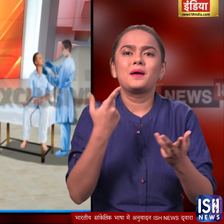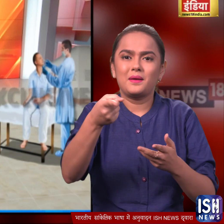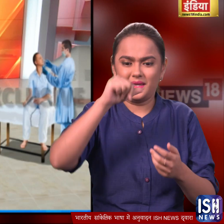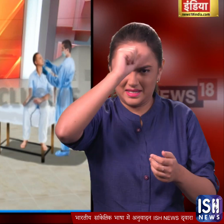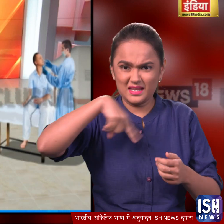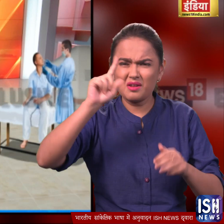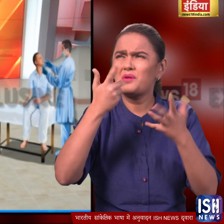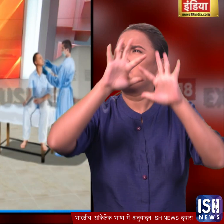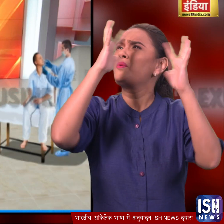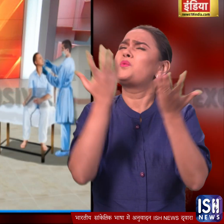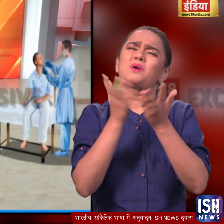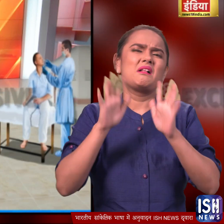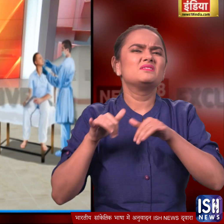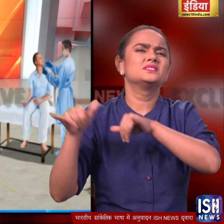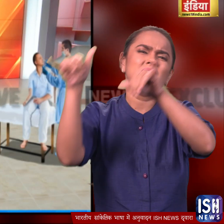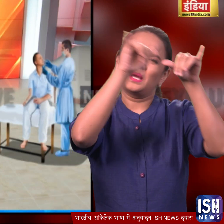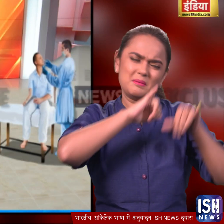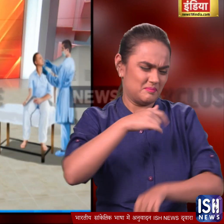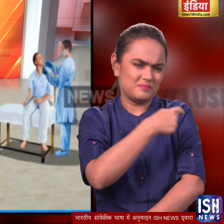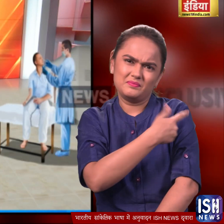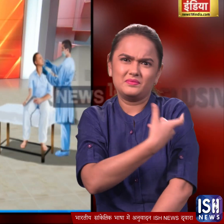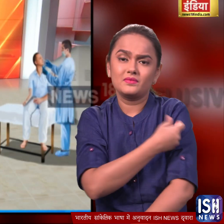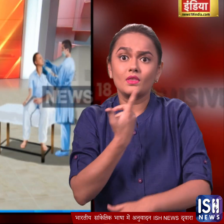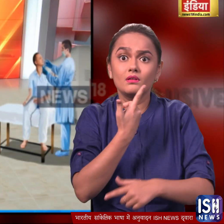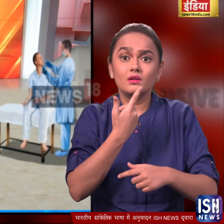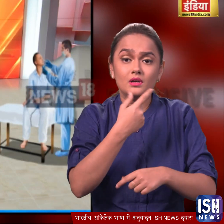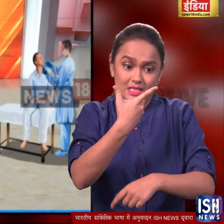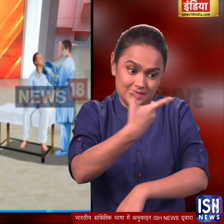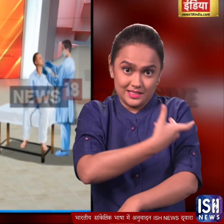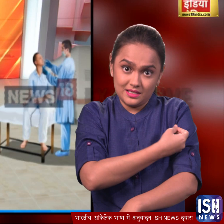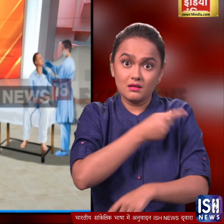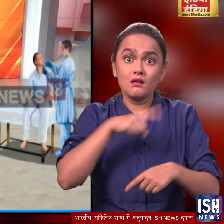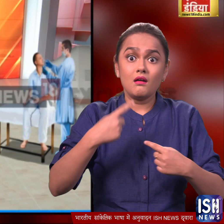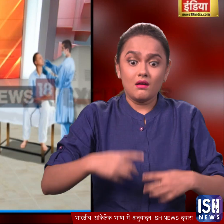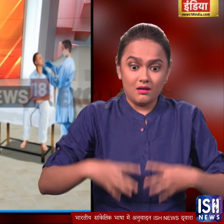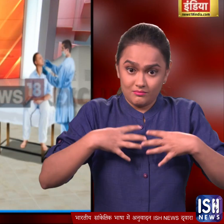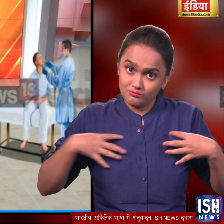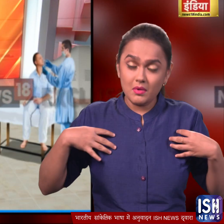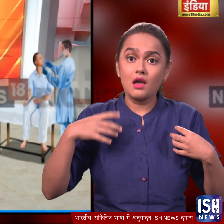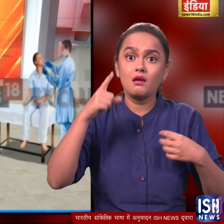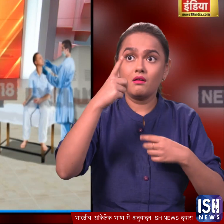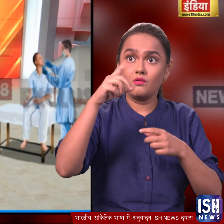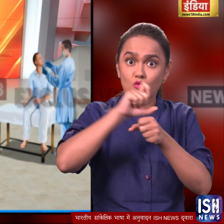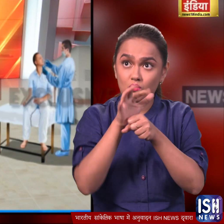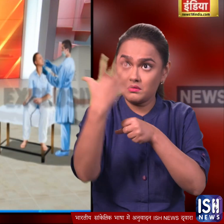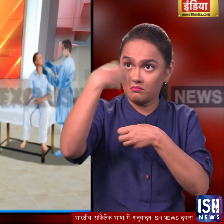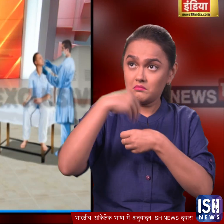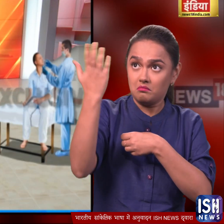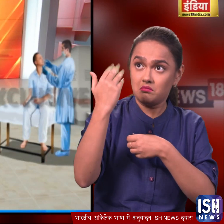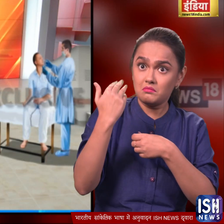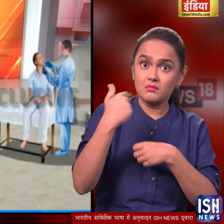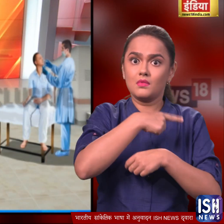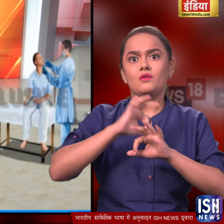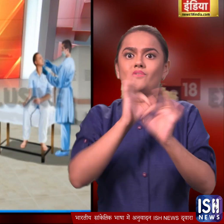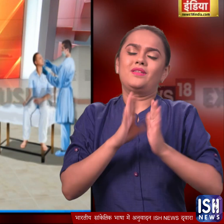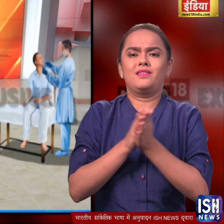तक भारत में या दुनिया भर में टीका लगाया जा रहा है, उससे फेफड़े कोरोना वायरस से लड़ने के लिए तैयार हो जाते हैं और वैक्सीन का असर